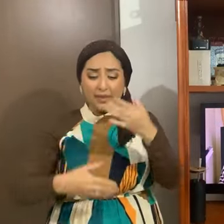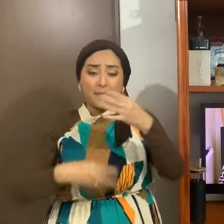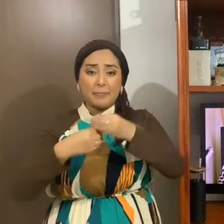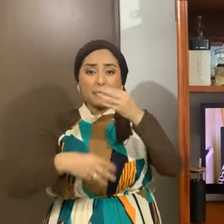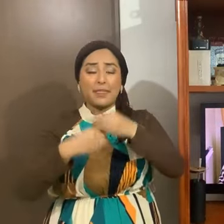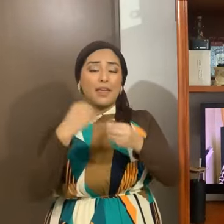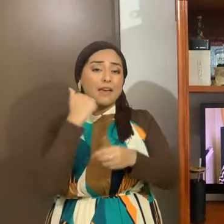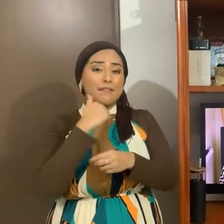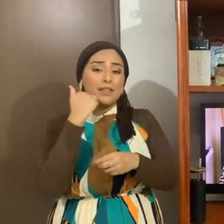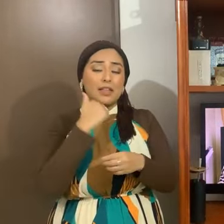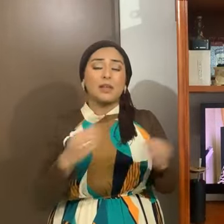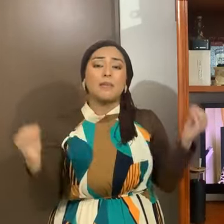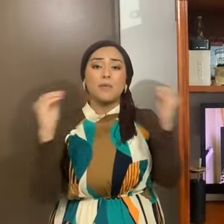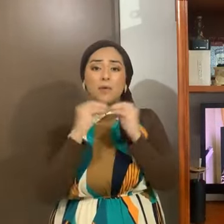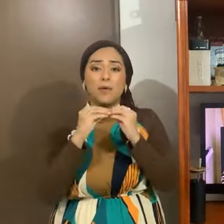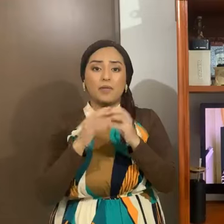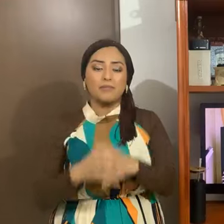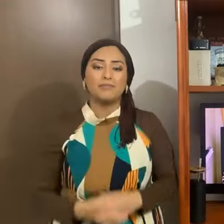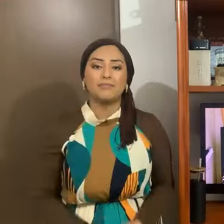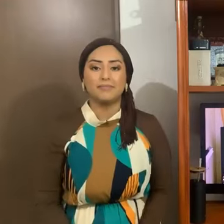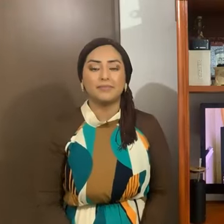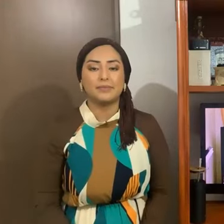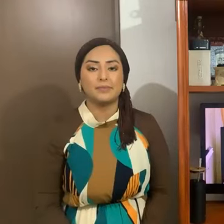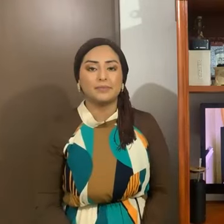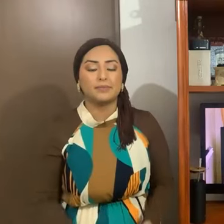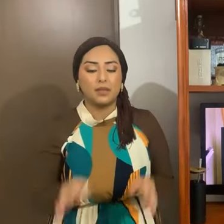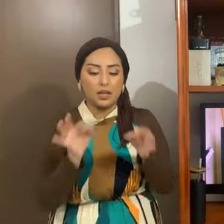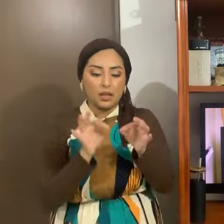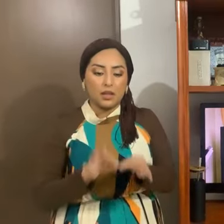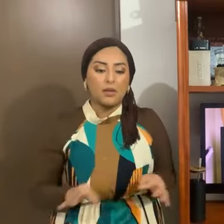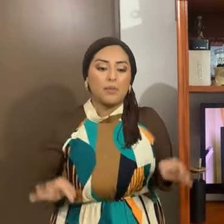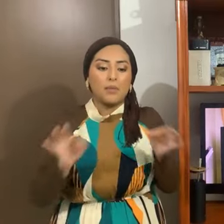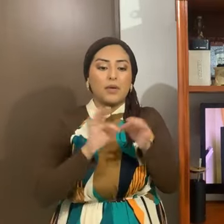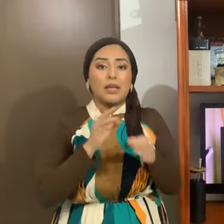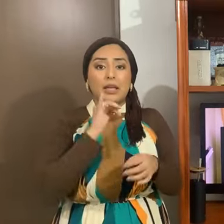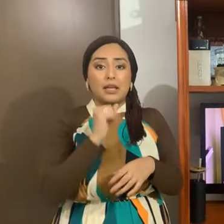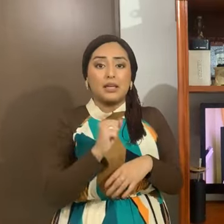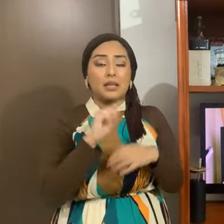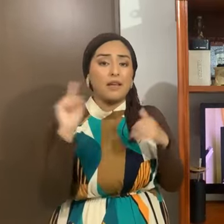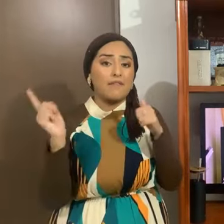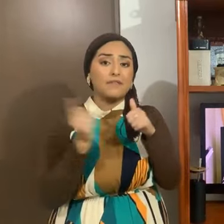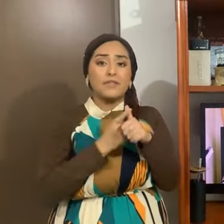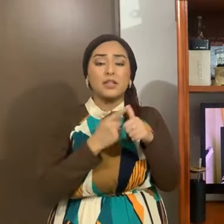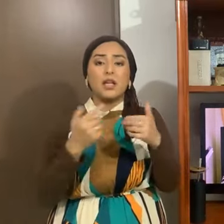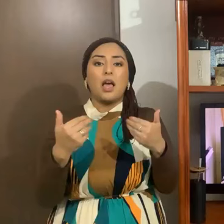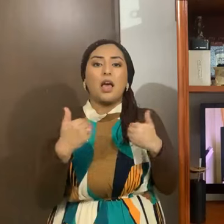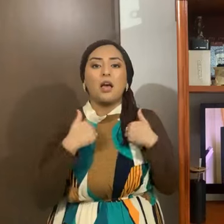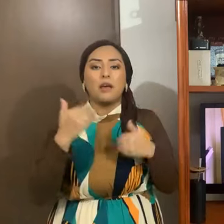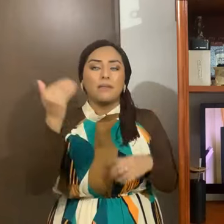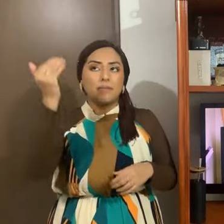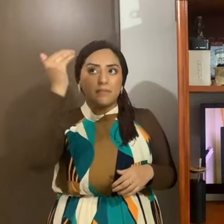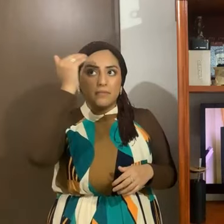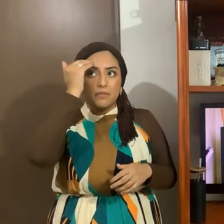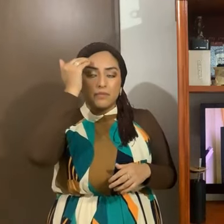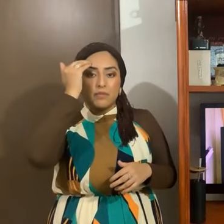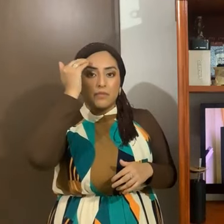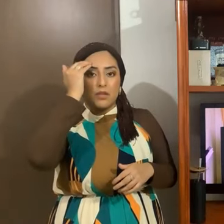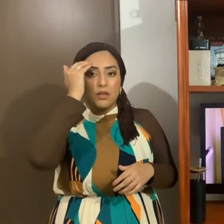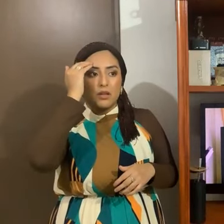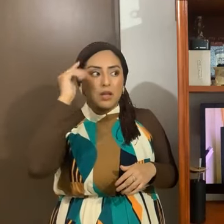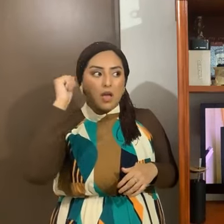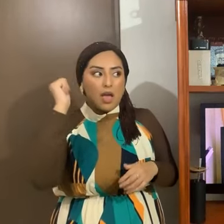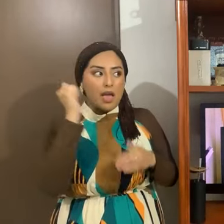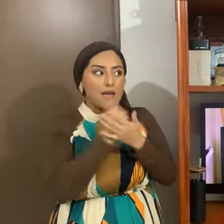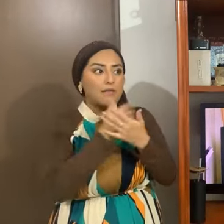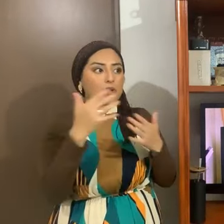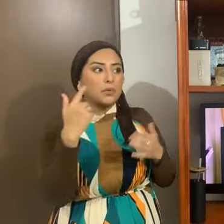acumulando cada día más. Lo importante es primero tener conciencia de cada